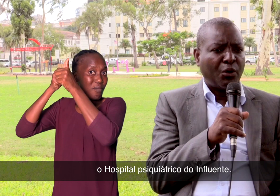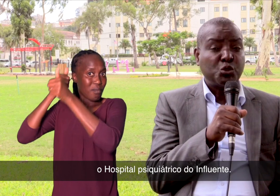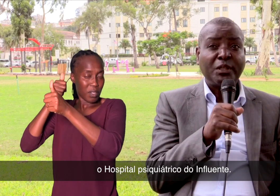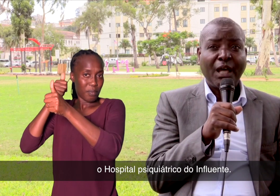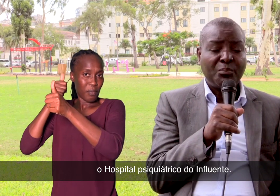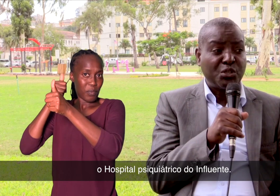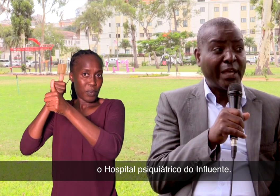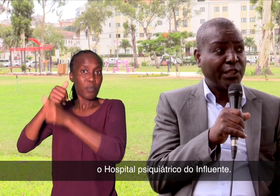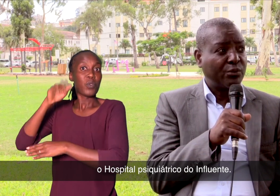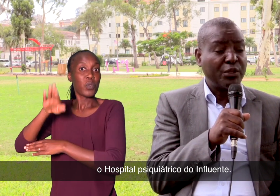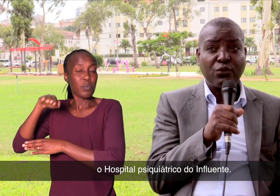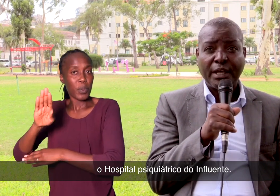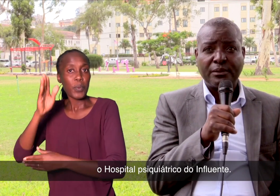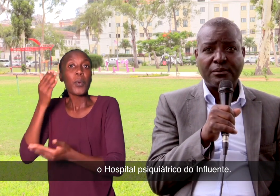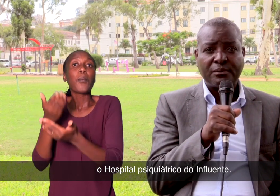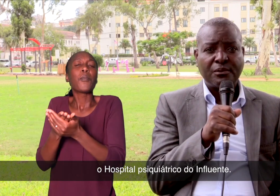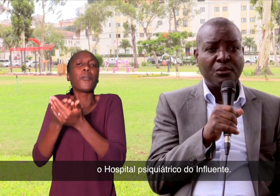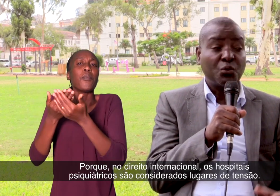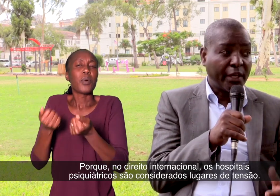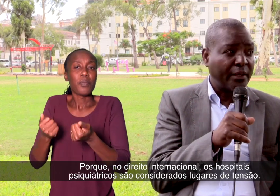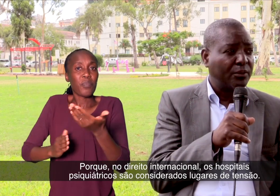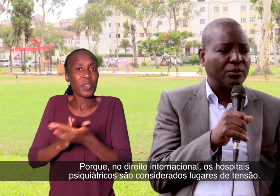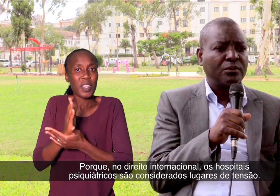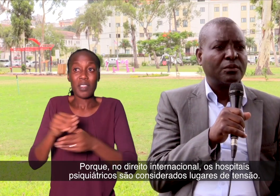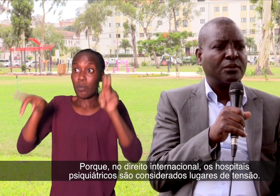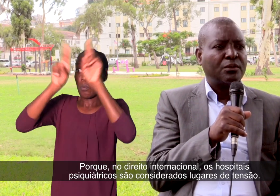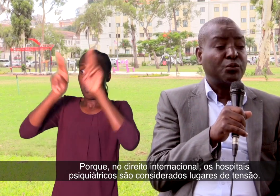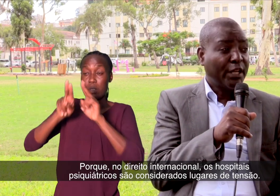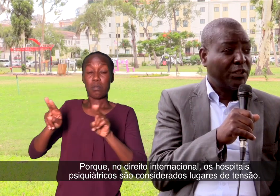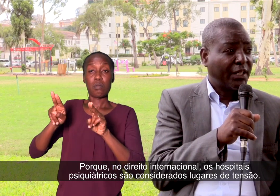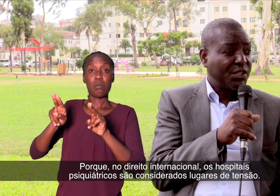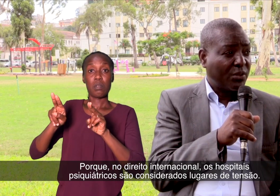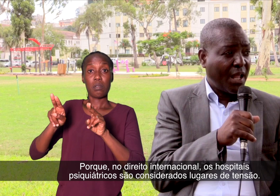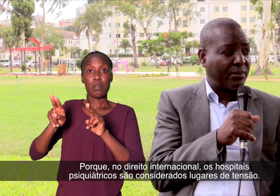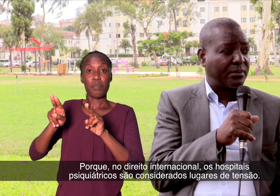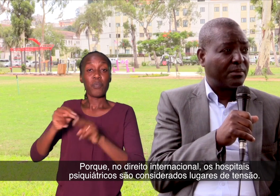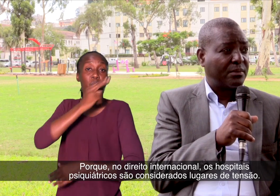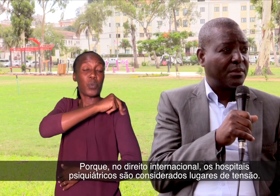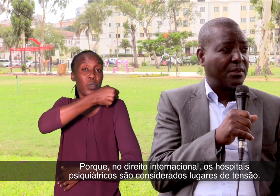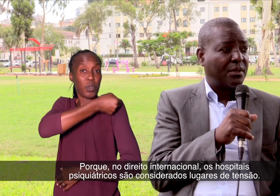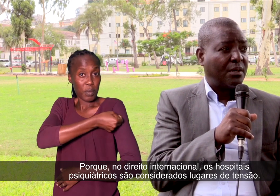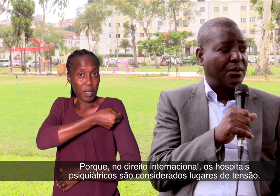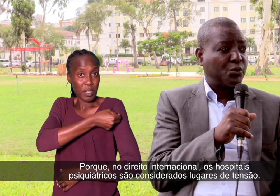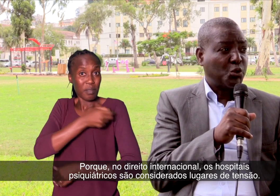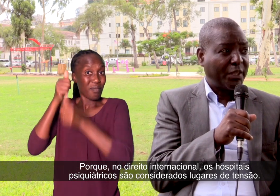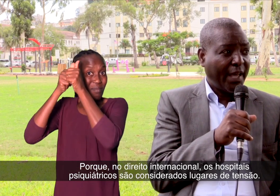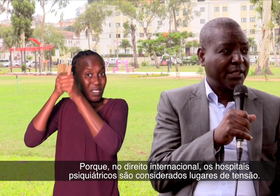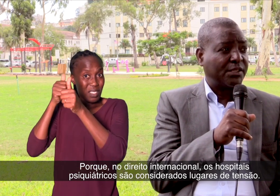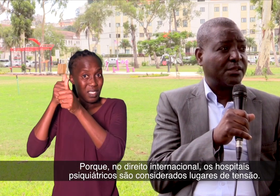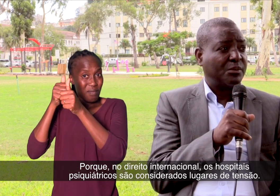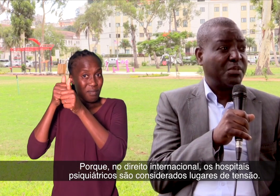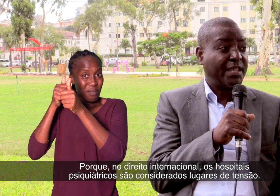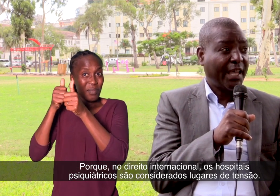o Hospital Psiquiátrico do Infulene porque no direito internacional os